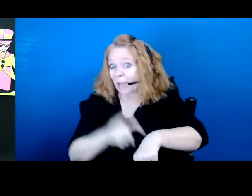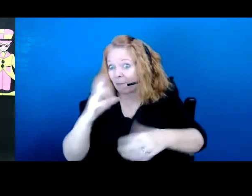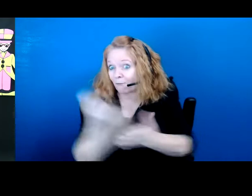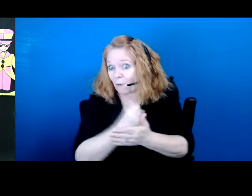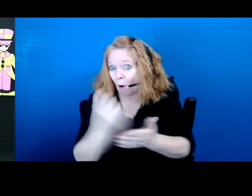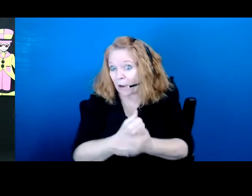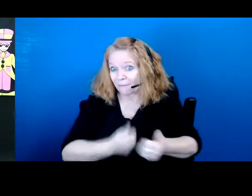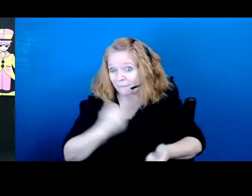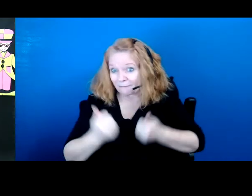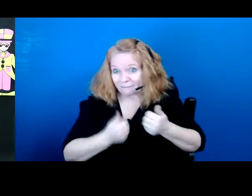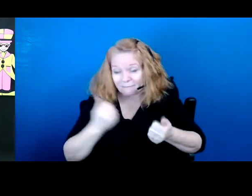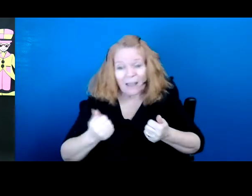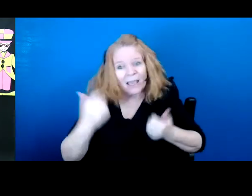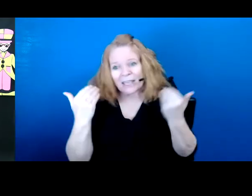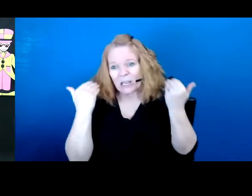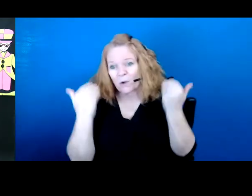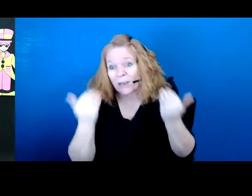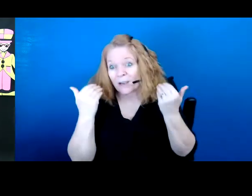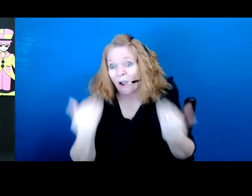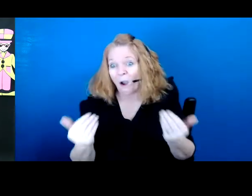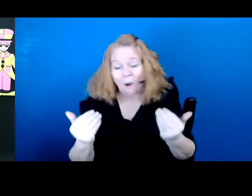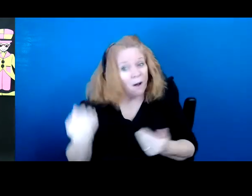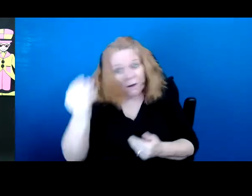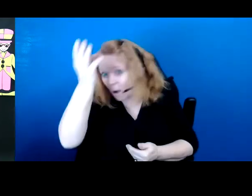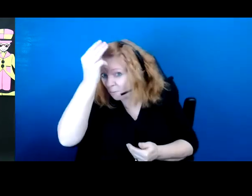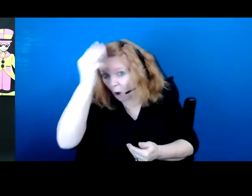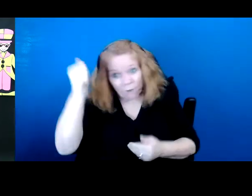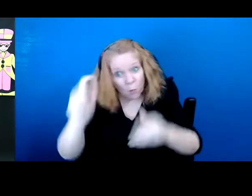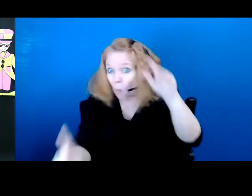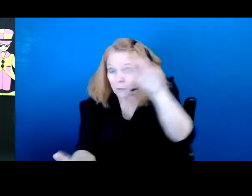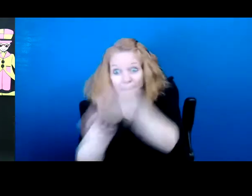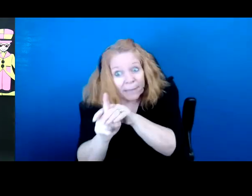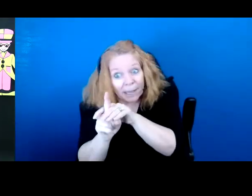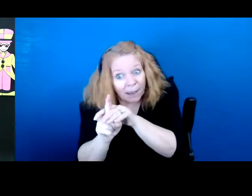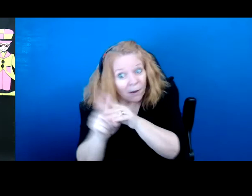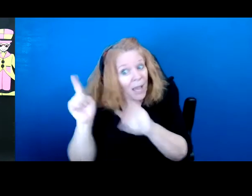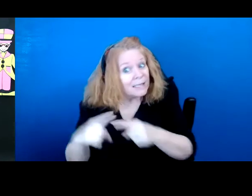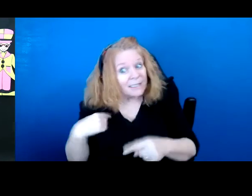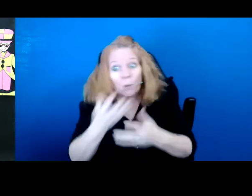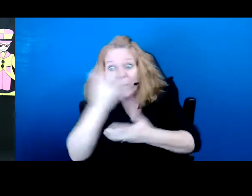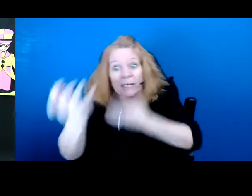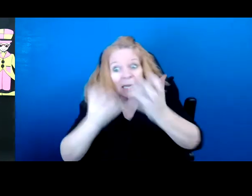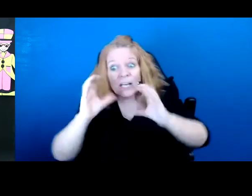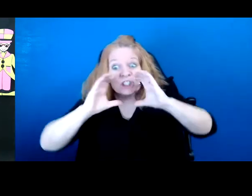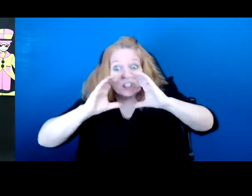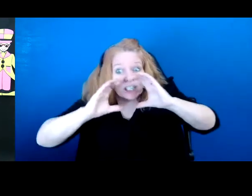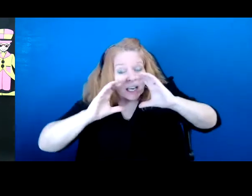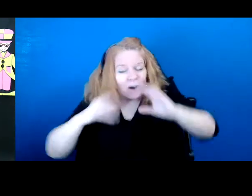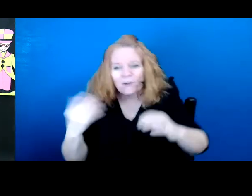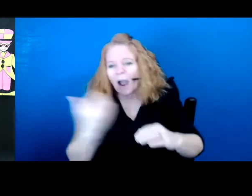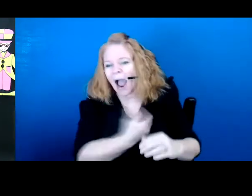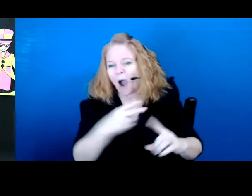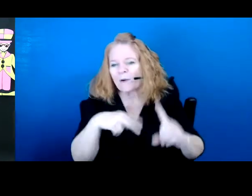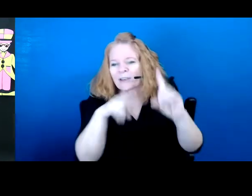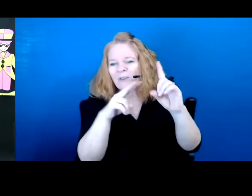el tiempo de la aventura vamos a allá marvin por aquí y comenzamos a